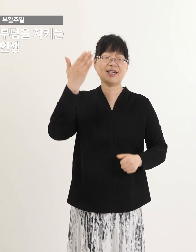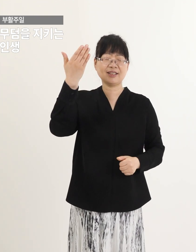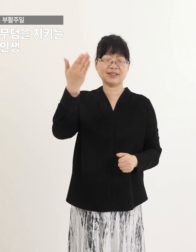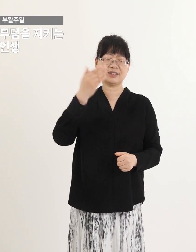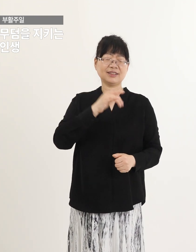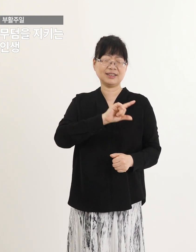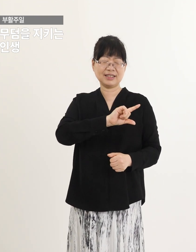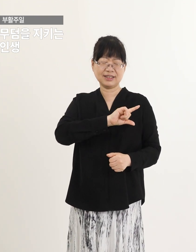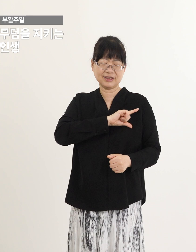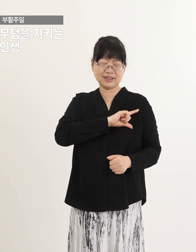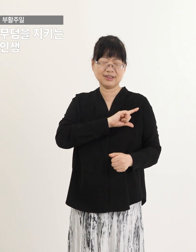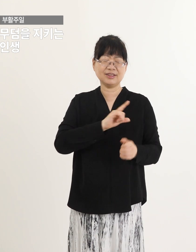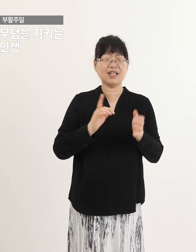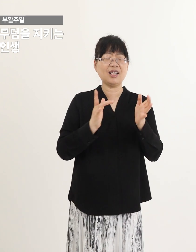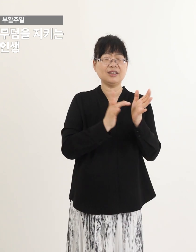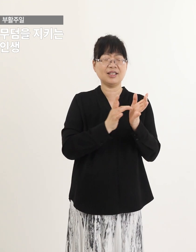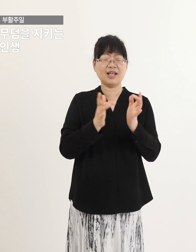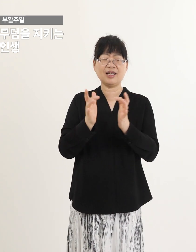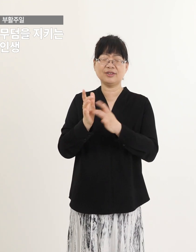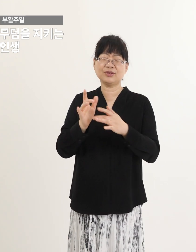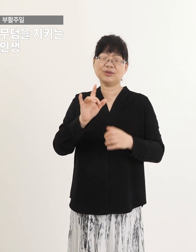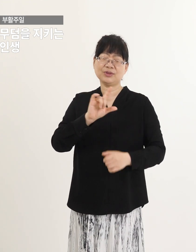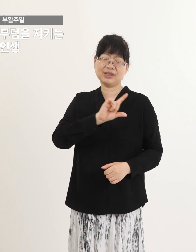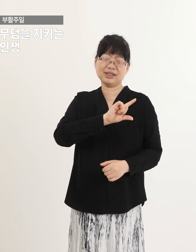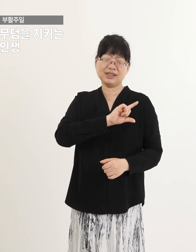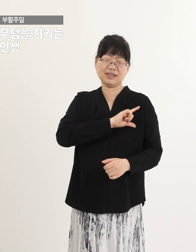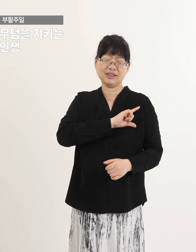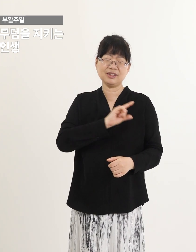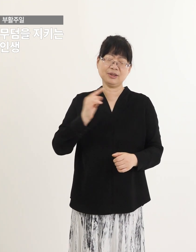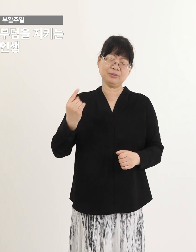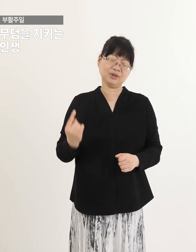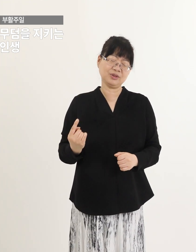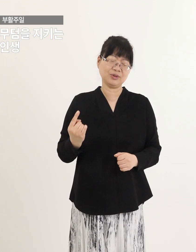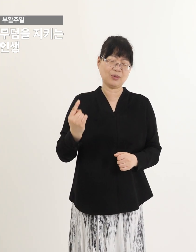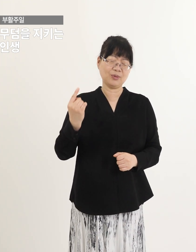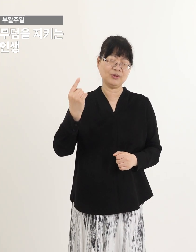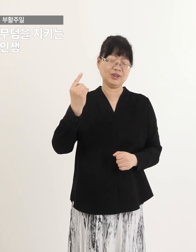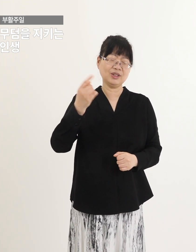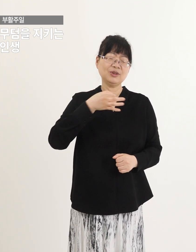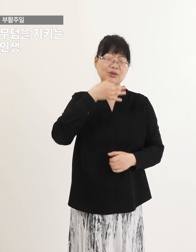구원의 그 이름 예수 이름을